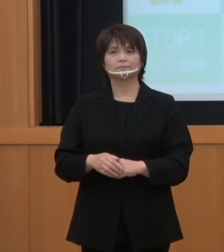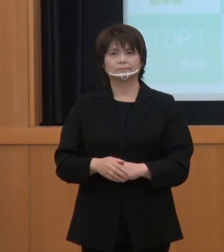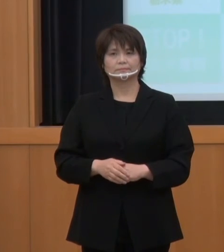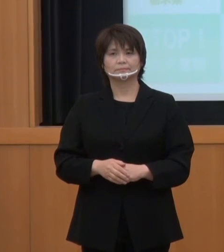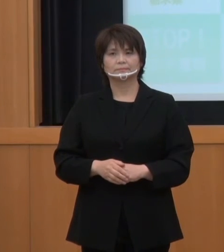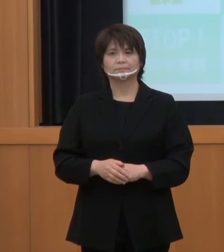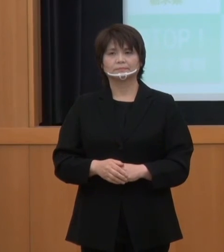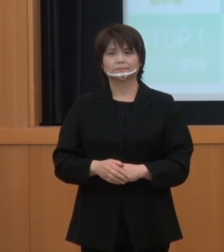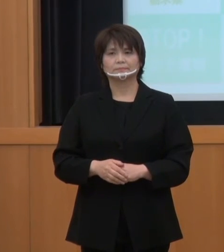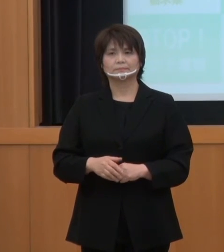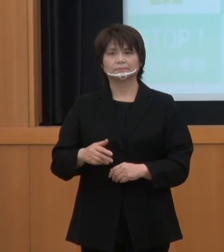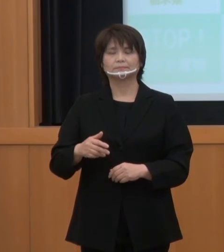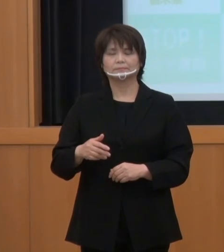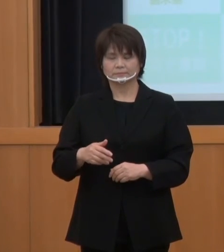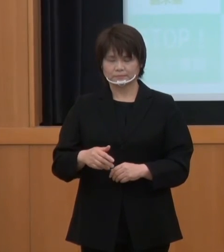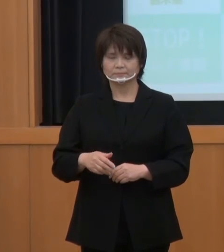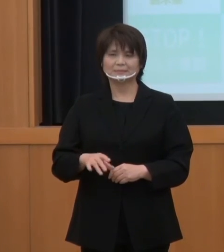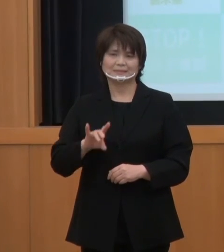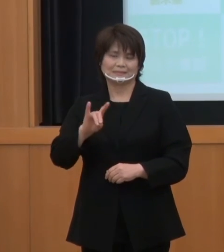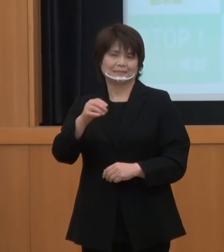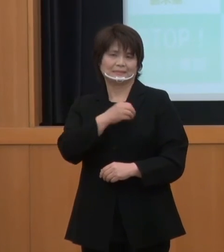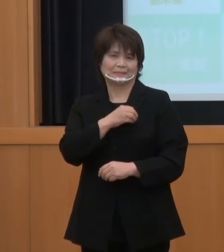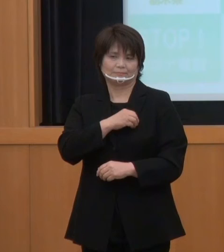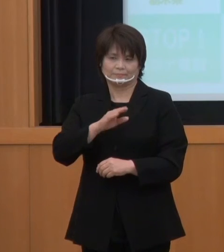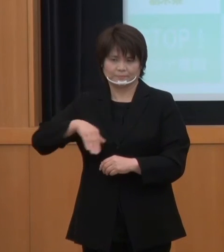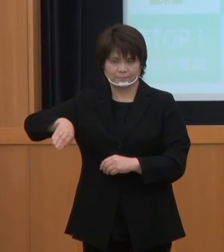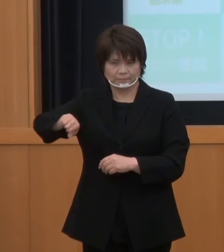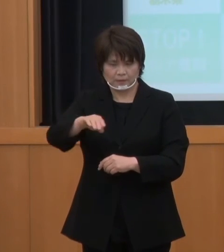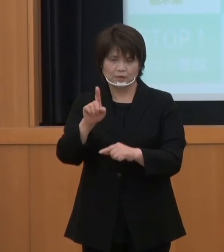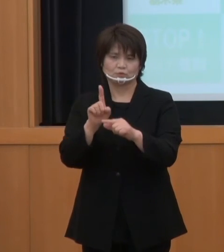市会議員さん、市議の皆さんが中心になって